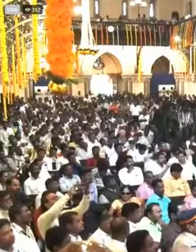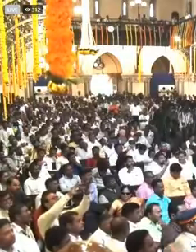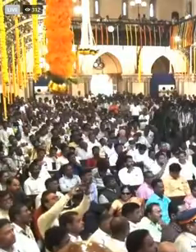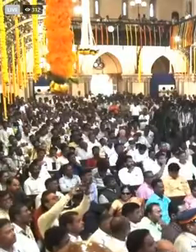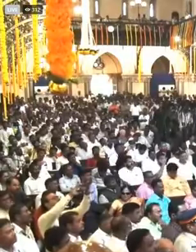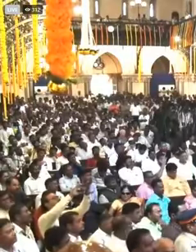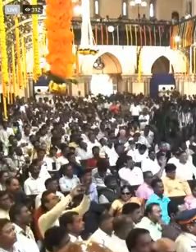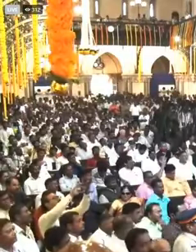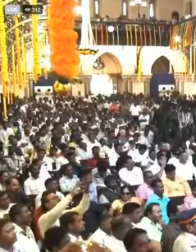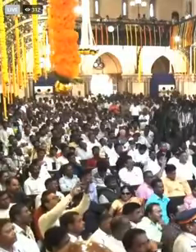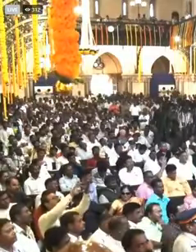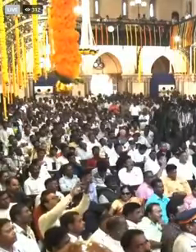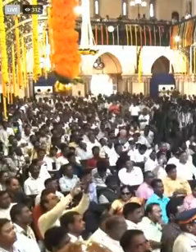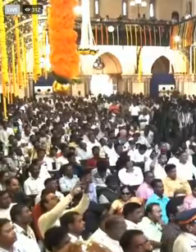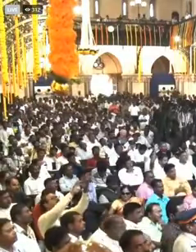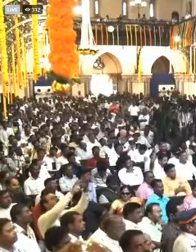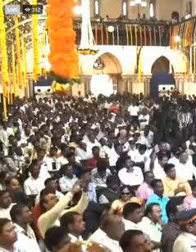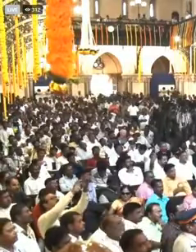आणि म्हणून